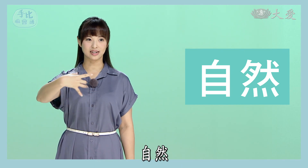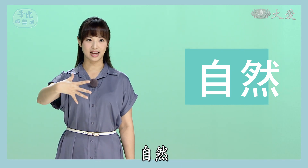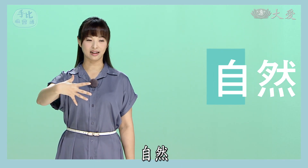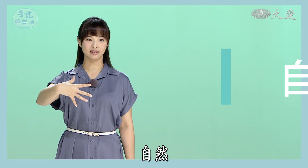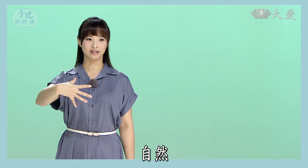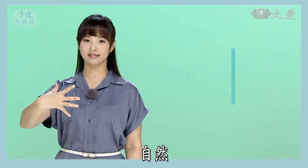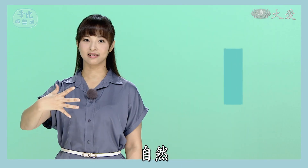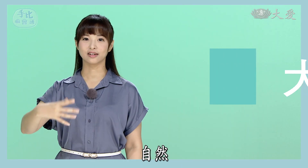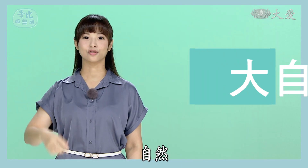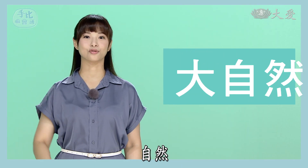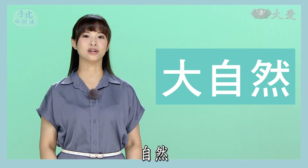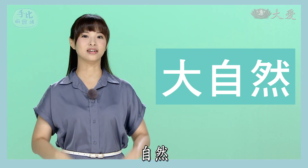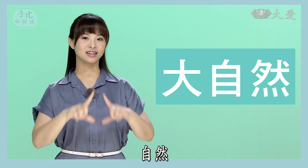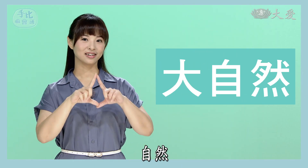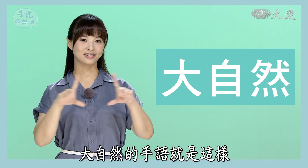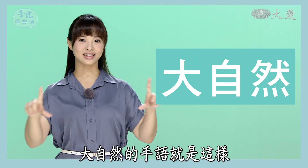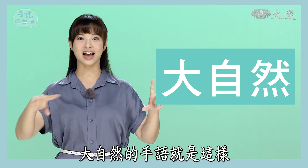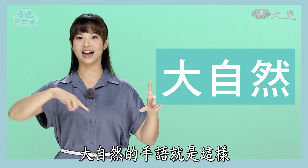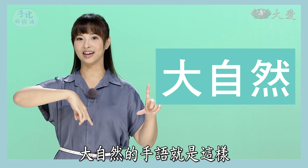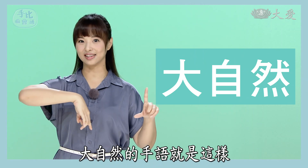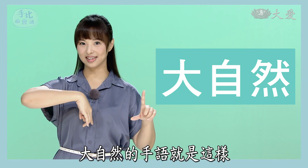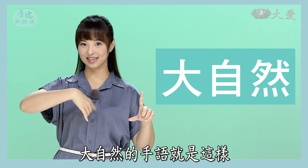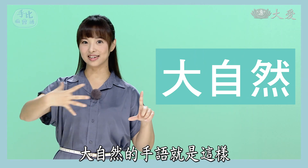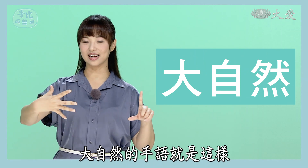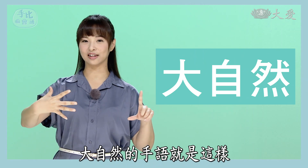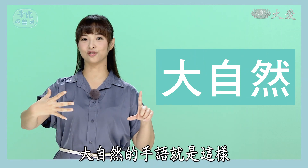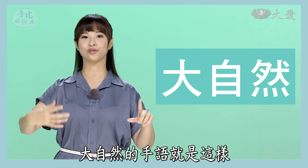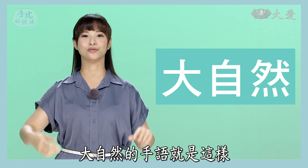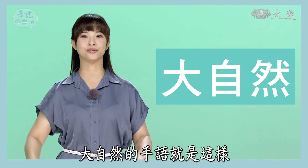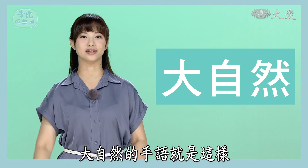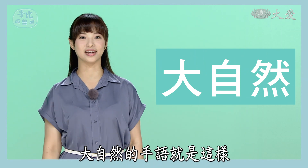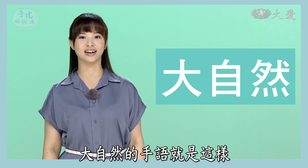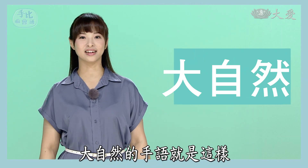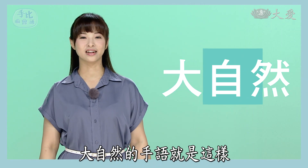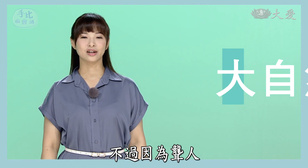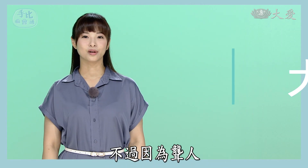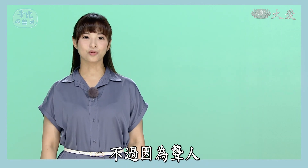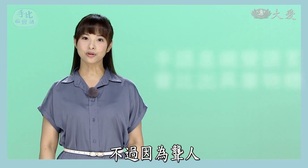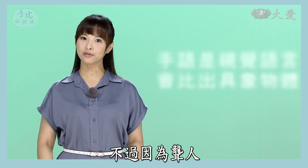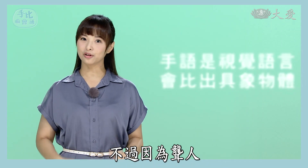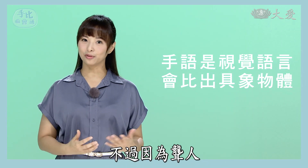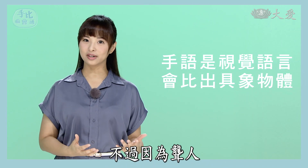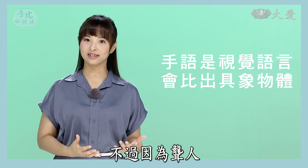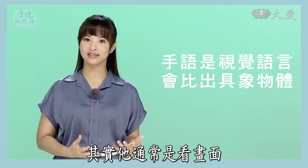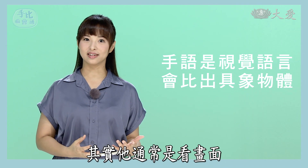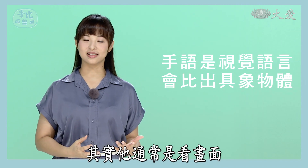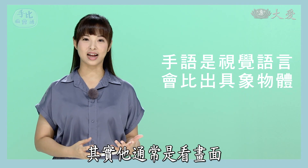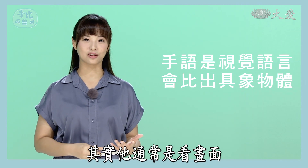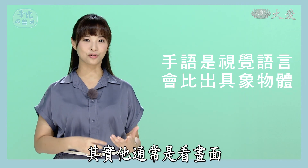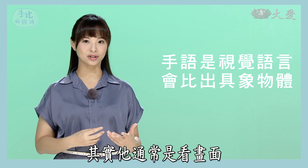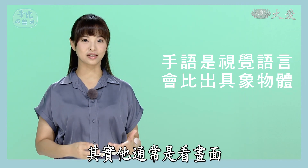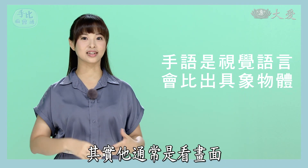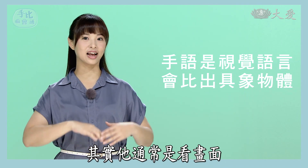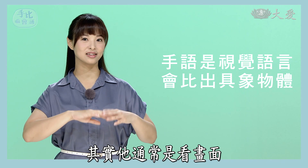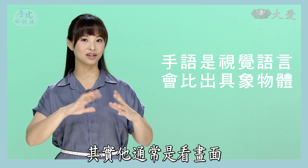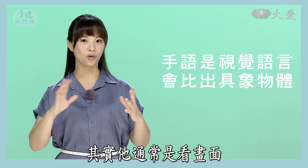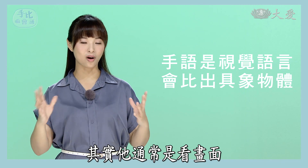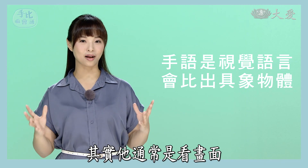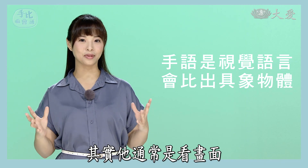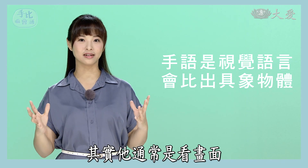然，所以大自然的手语就是这样。不过因为聋人呢，其实他通常是看这个画面